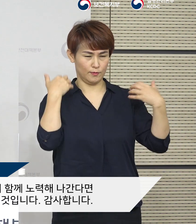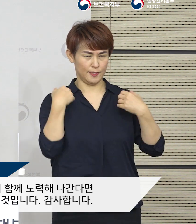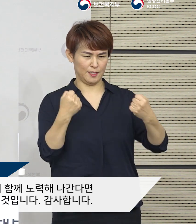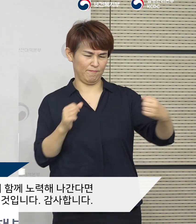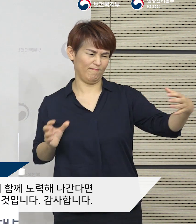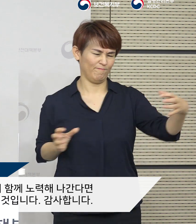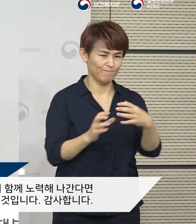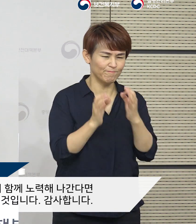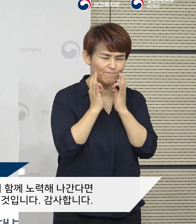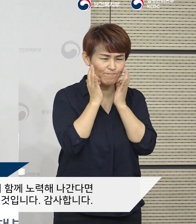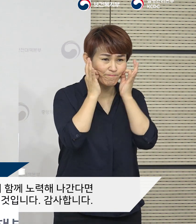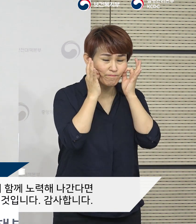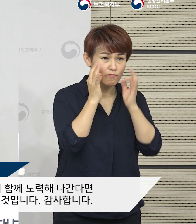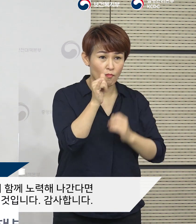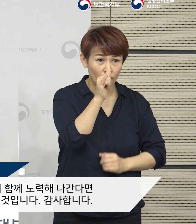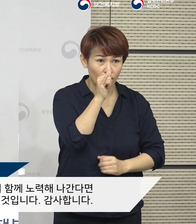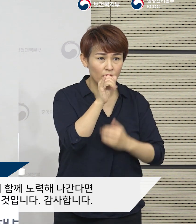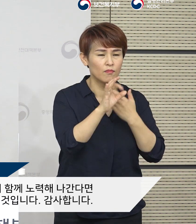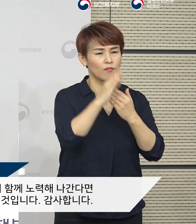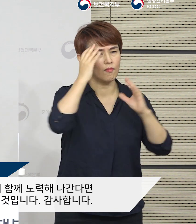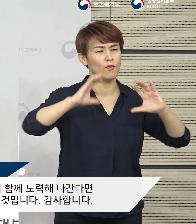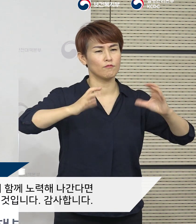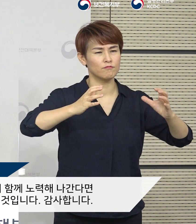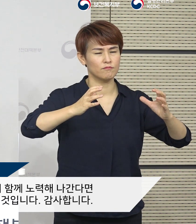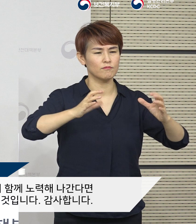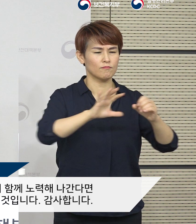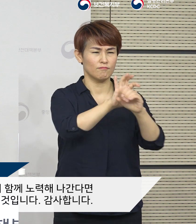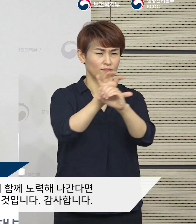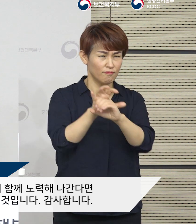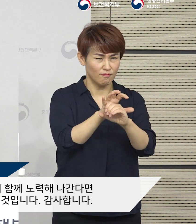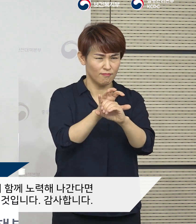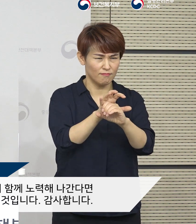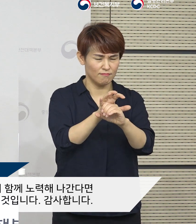합쳐 함께 노력해 나간다면 대한민국은